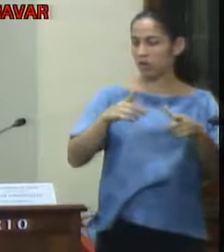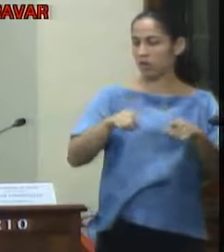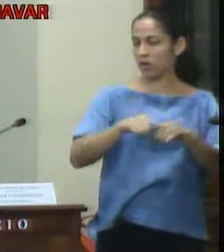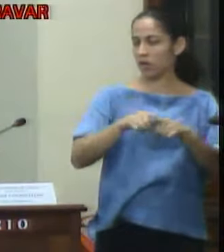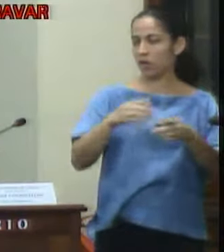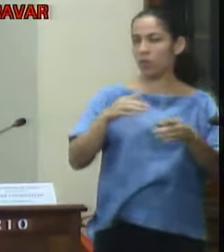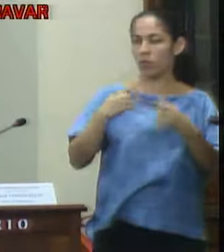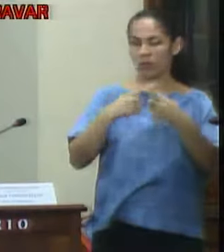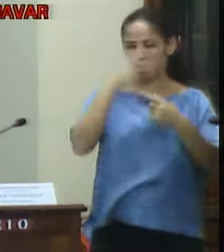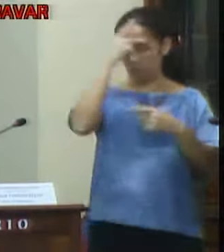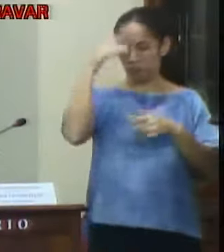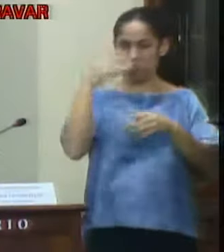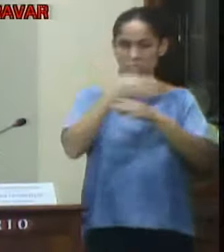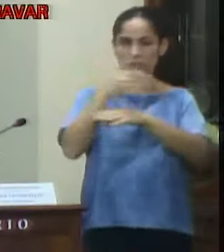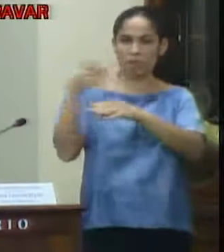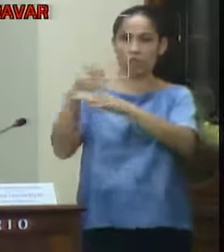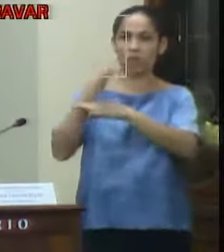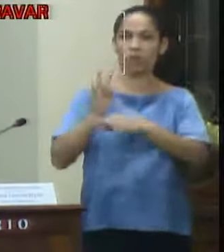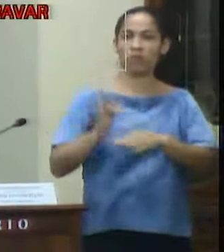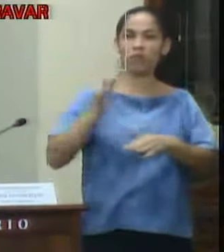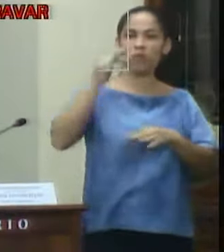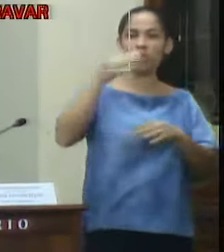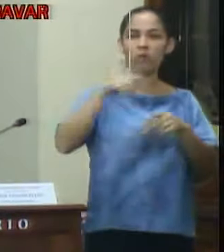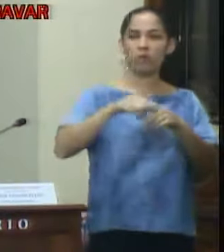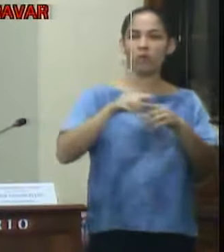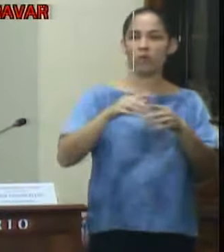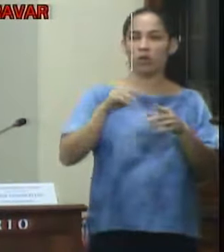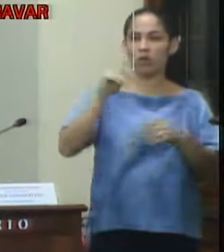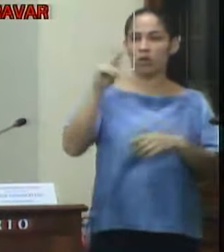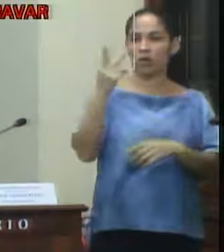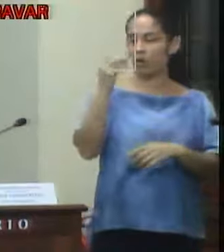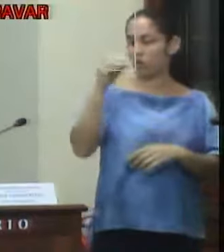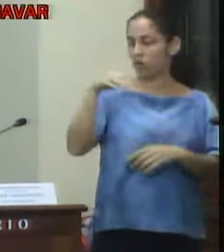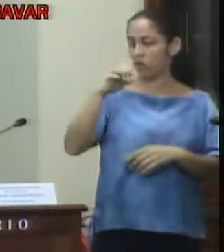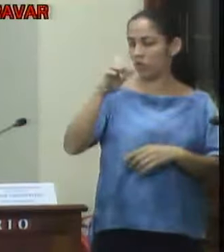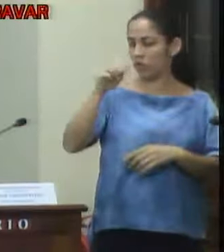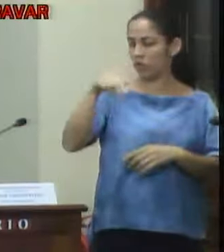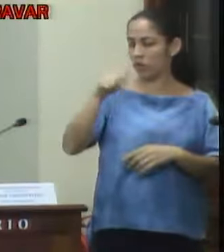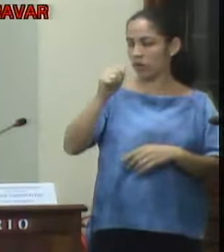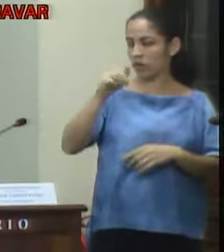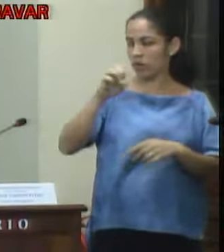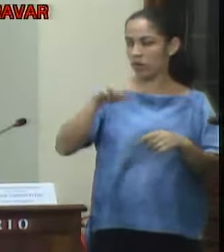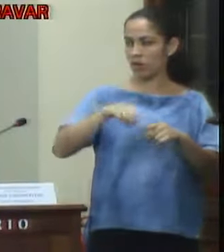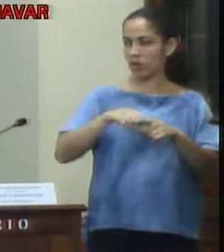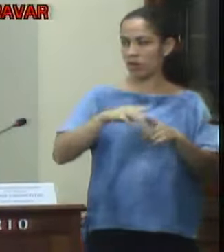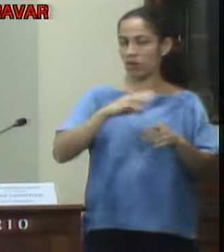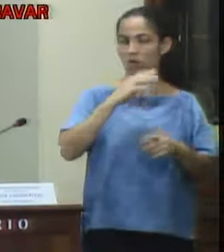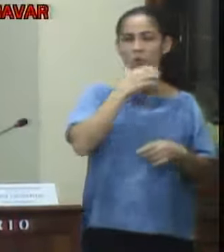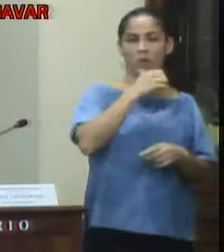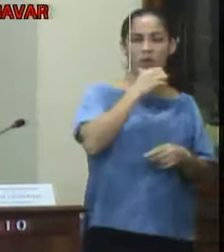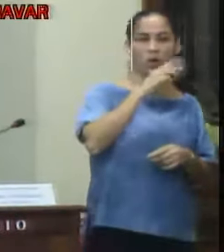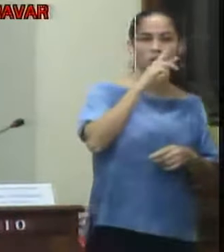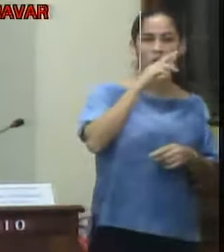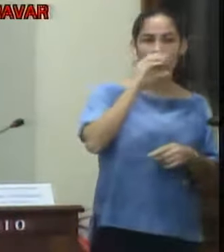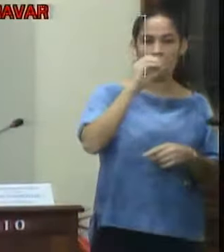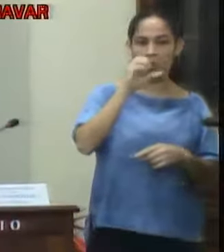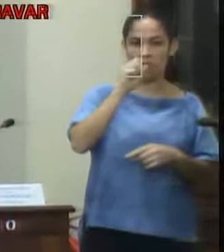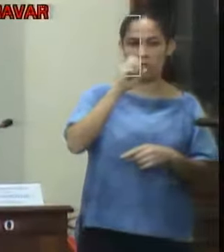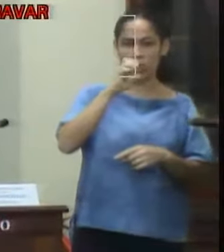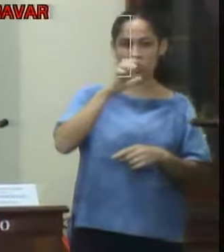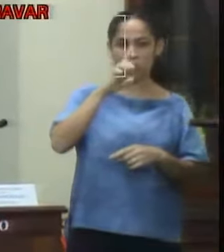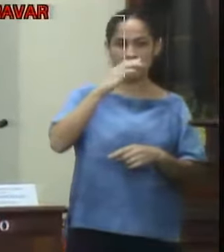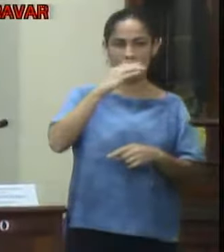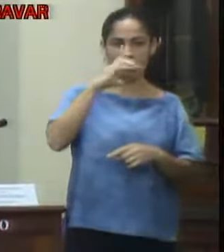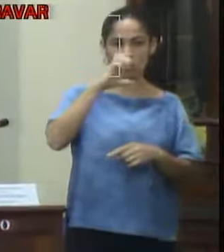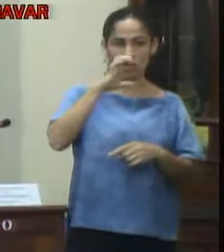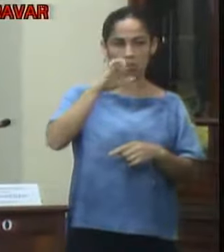e principalmente, no futuro bem próximo, homenagearmos a senhora Rosecléia Lima Esteves, que nos deixou prematuramente, dando